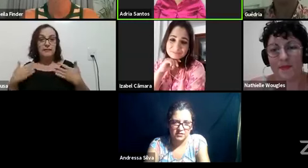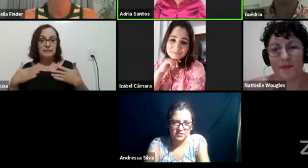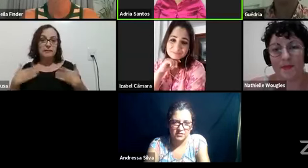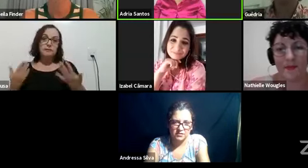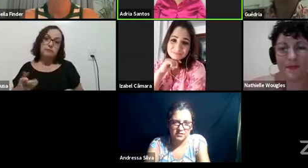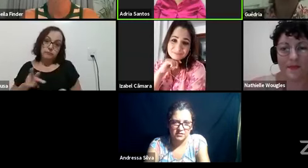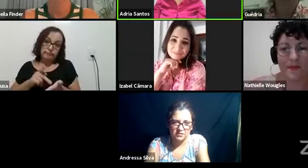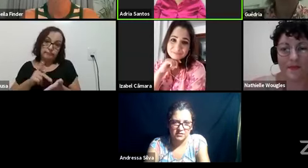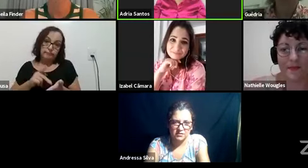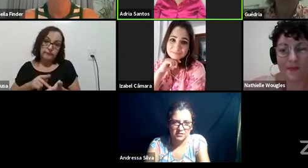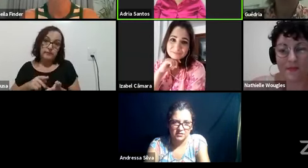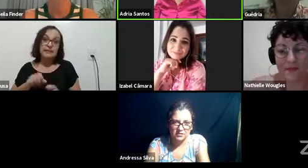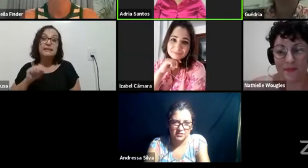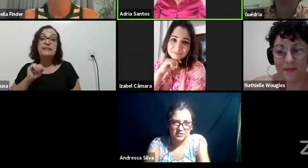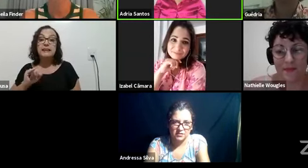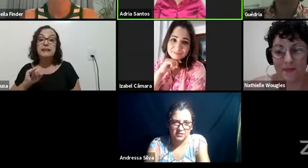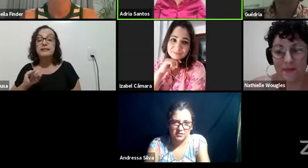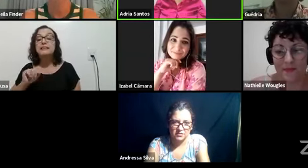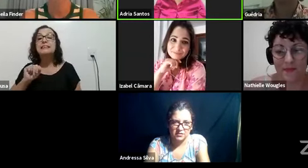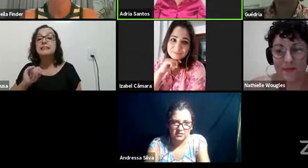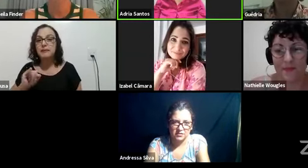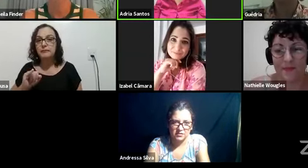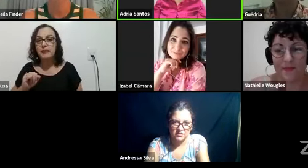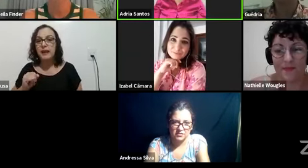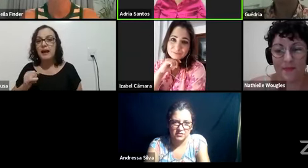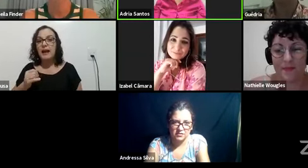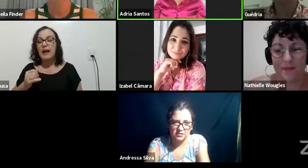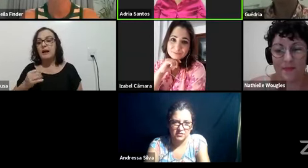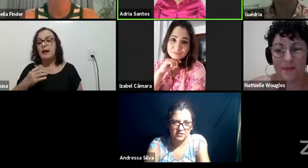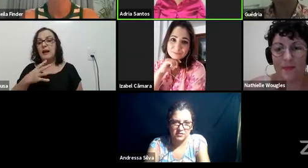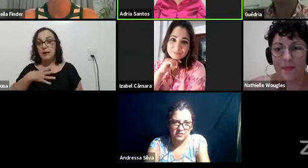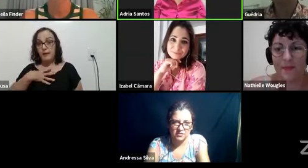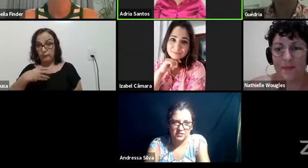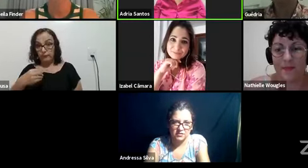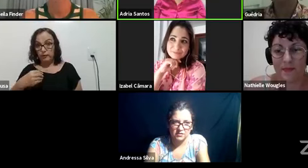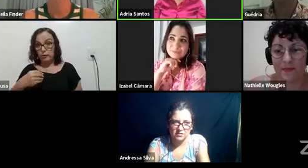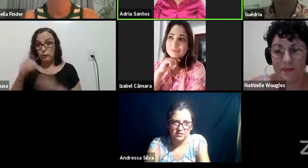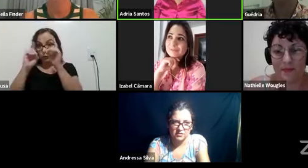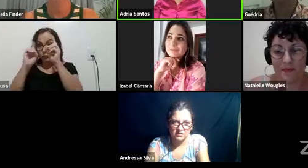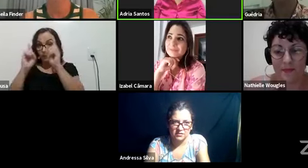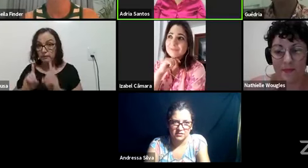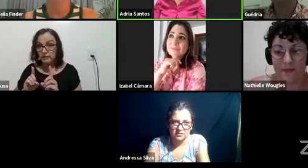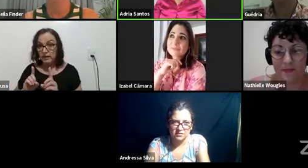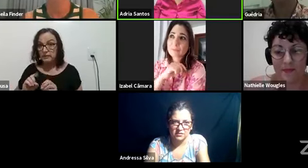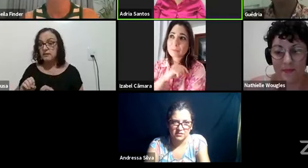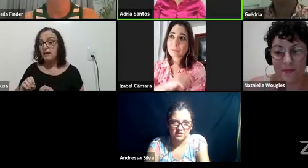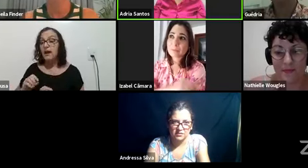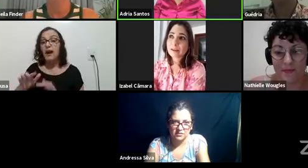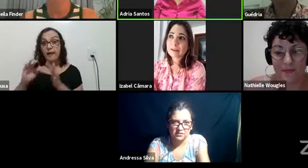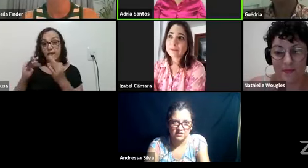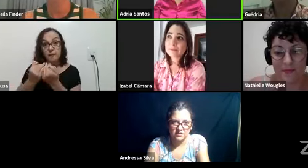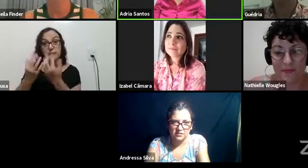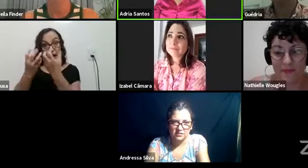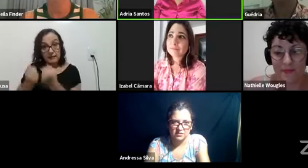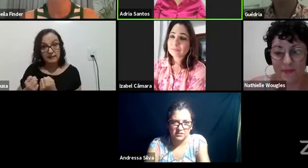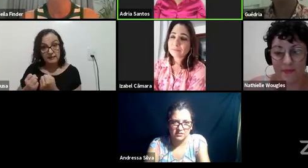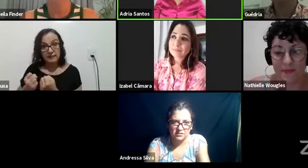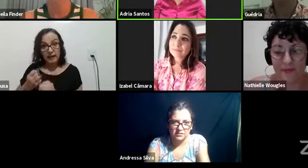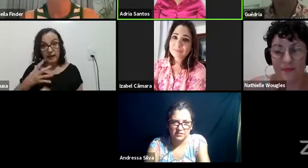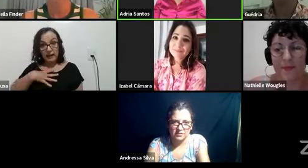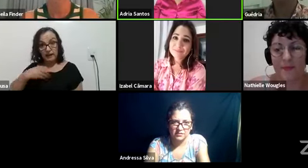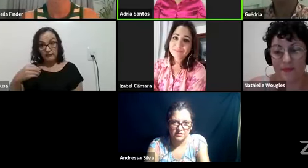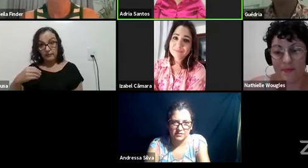pessoa crescer, uma criança feliz, uma criança motivada, uma criança que acredita em si.